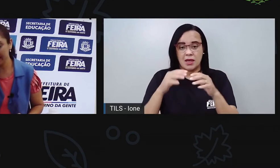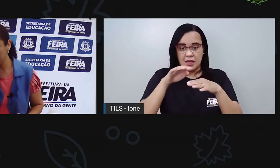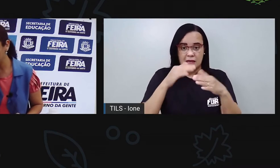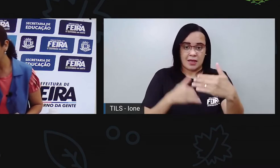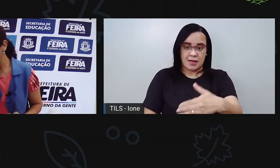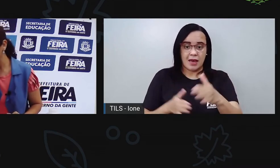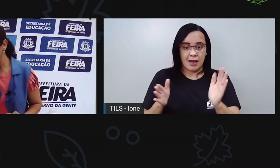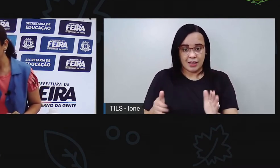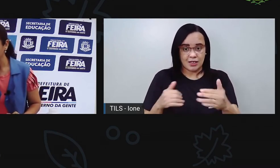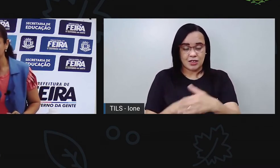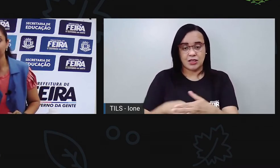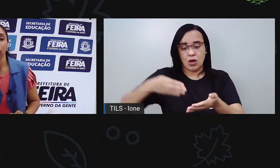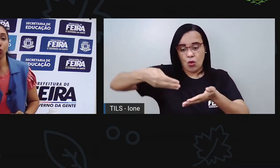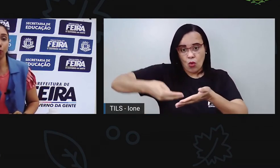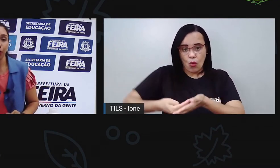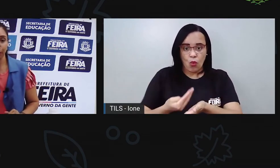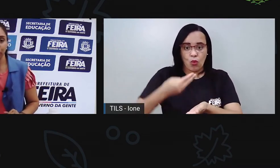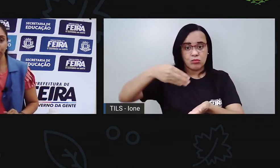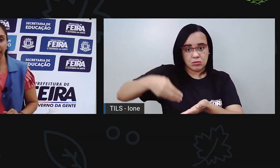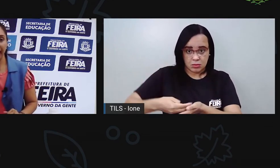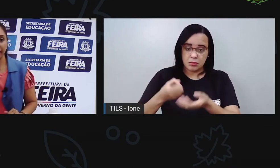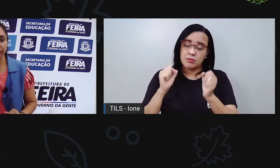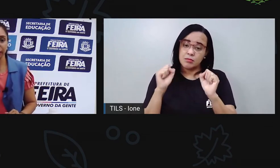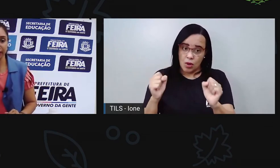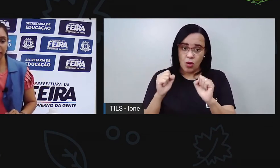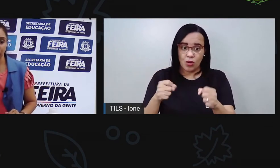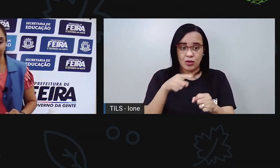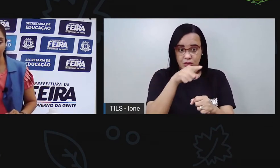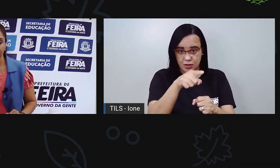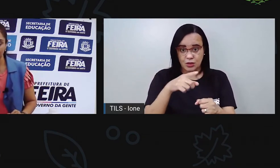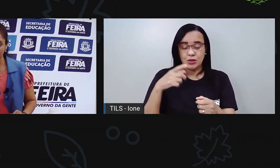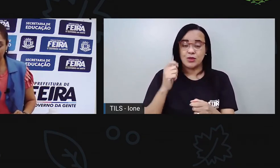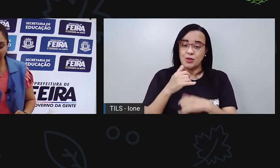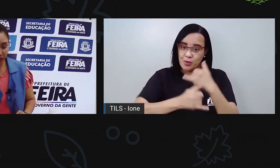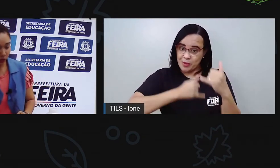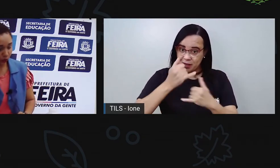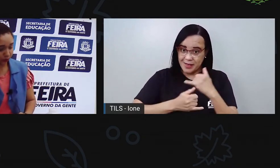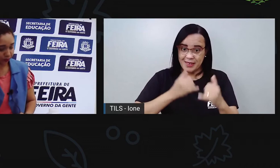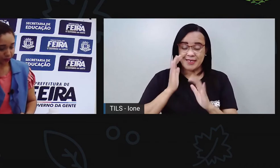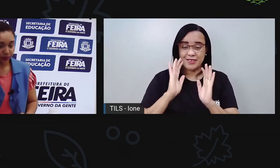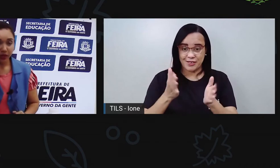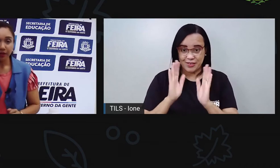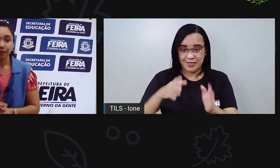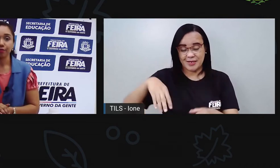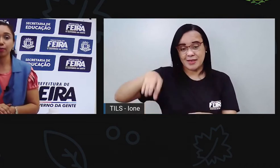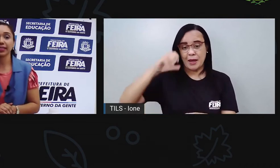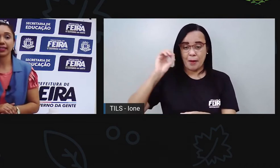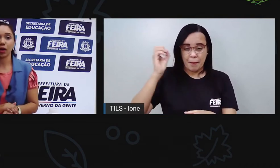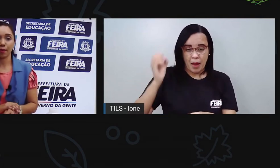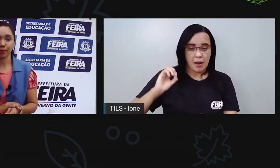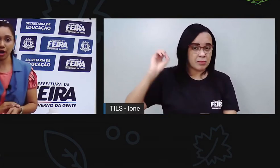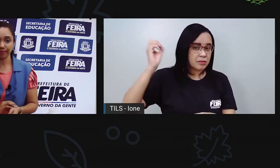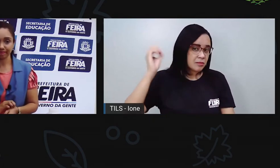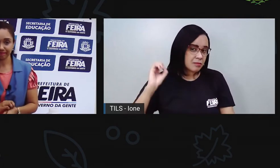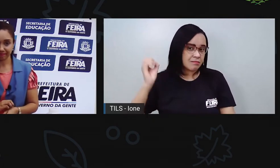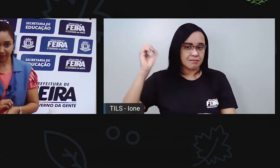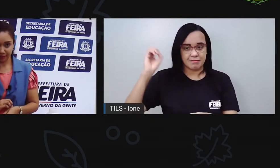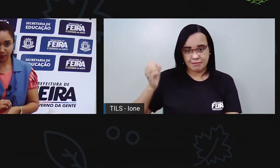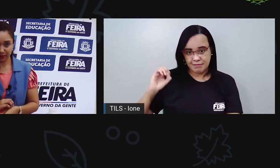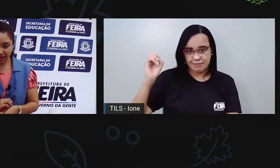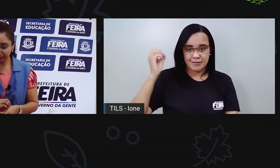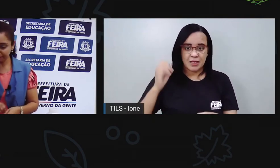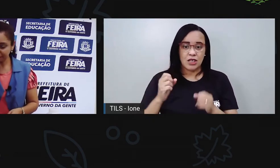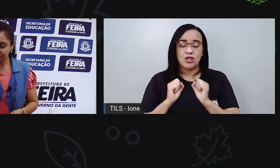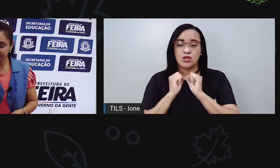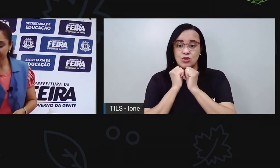também serve, o próprio chocalho, se você já tiver construído. Vamos cantar com a Pro?